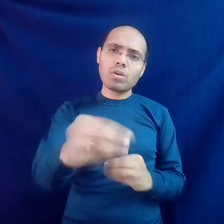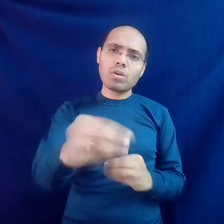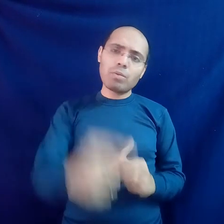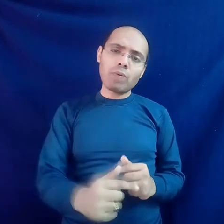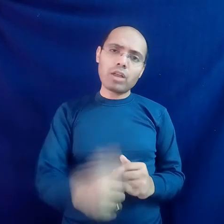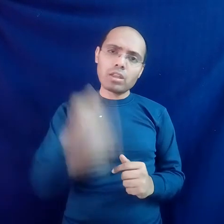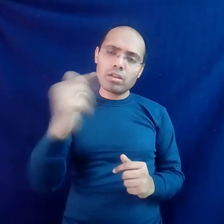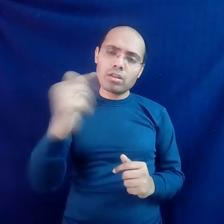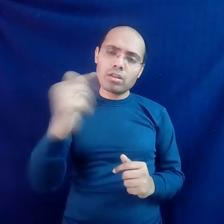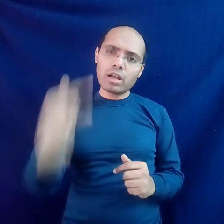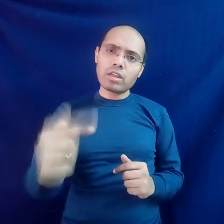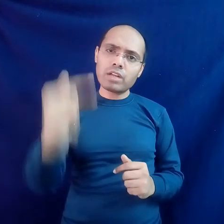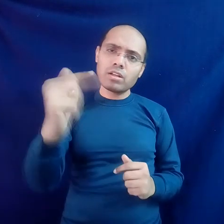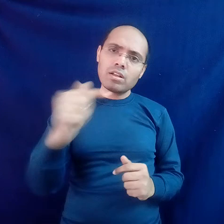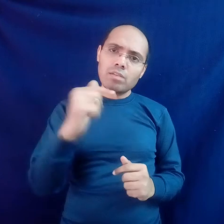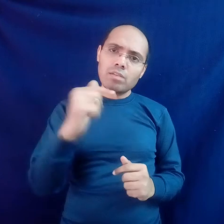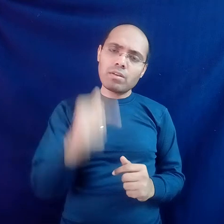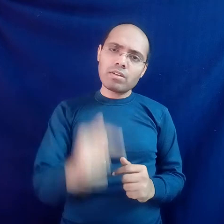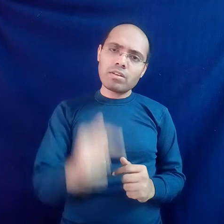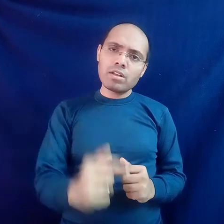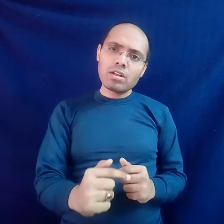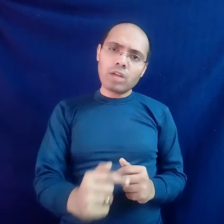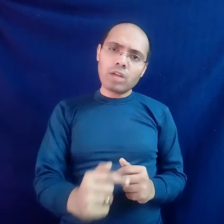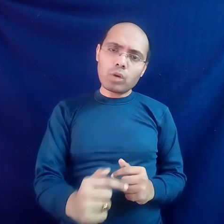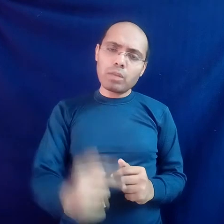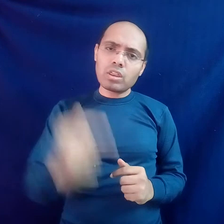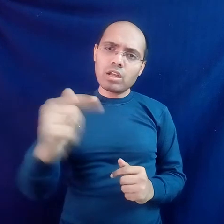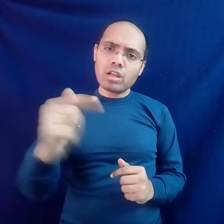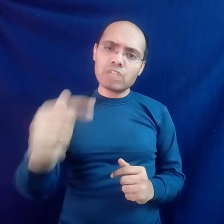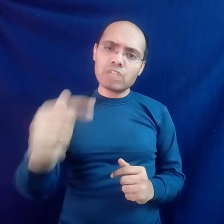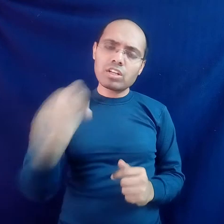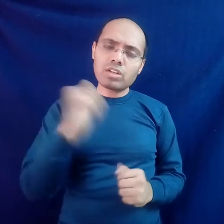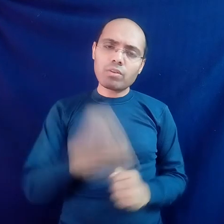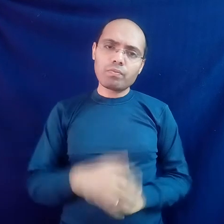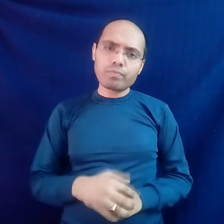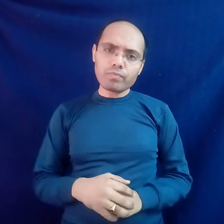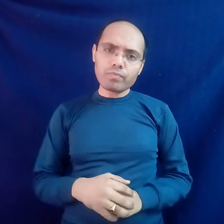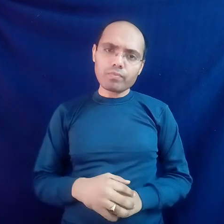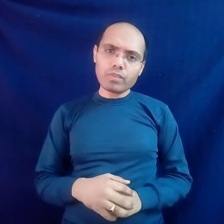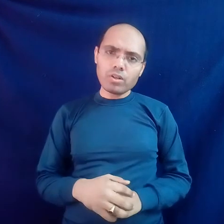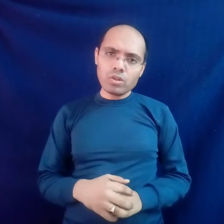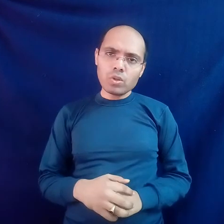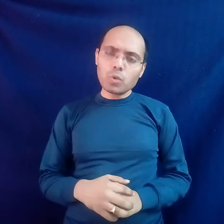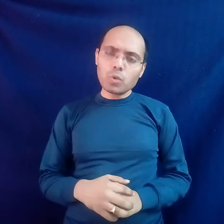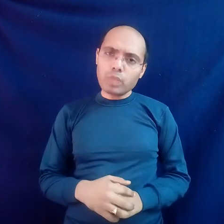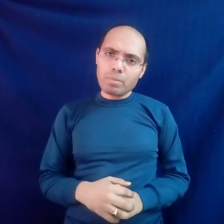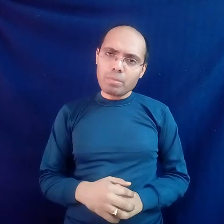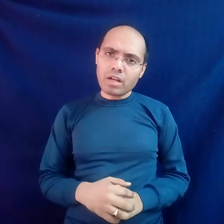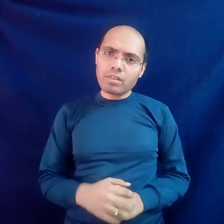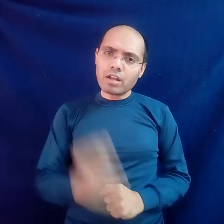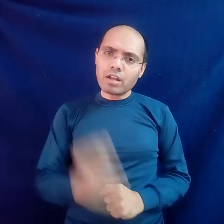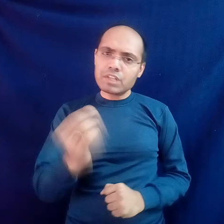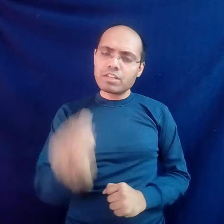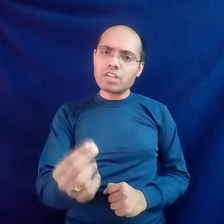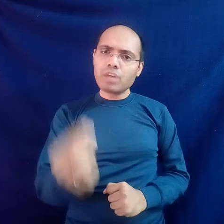मैं वहाँ से, यहाँ से मैं कैनॉट प्लेस से हजरतगंज जा रहा हूँ, तो उसी प्रकार से हजरतगंज नाम